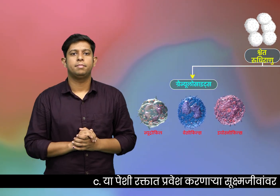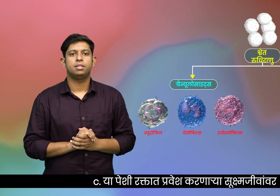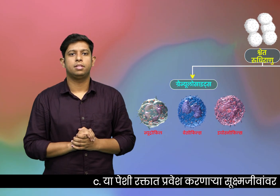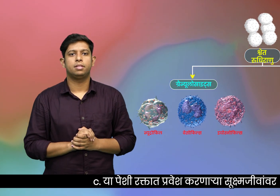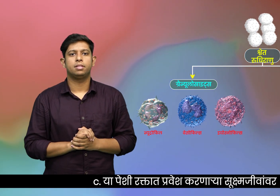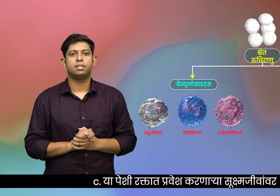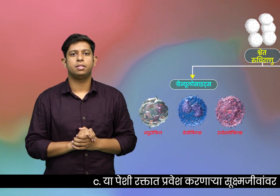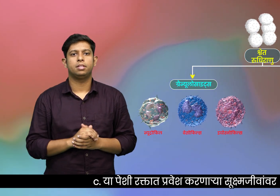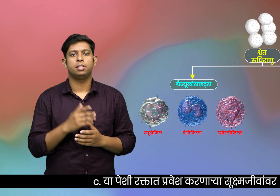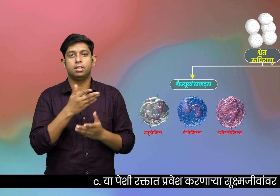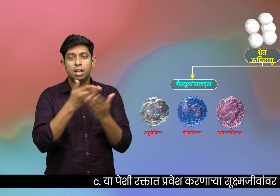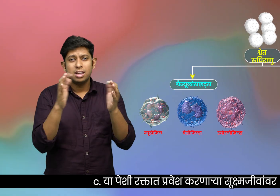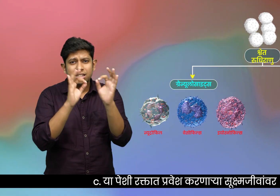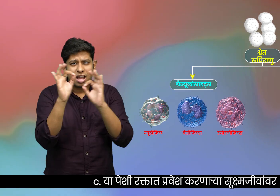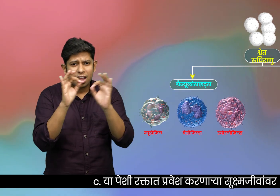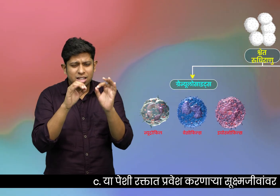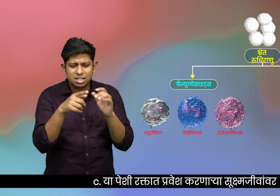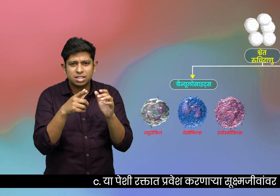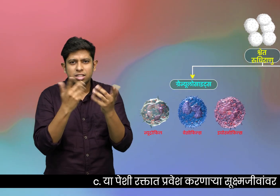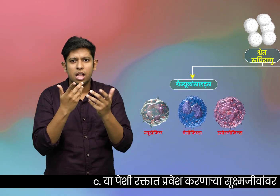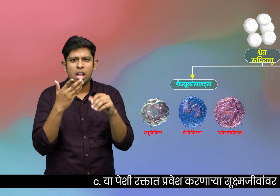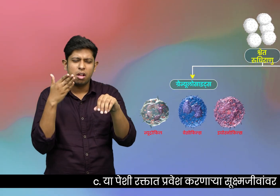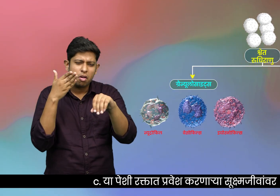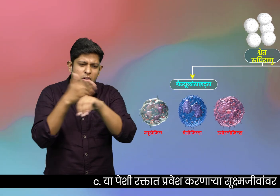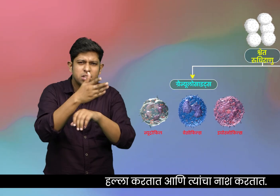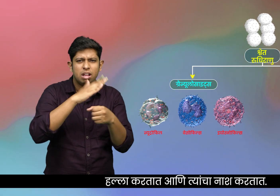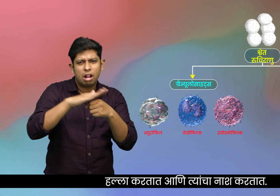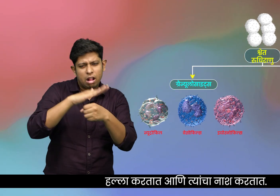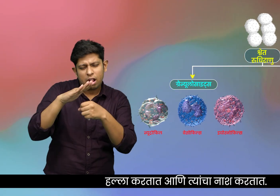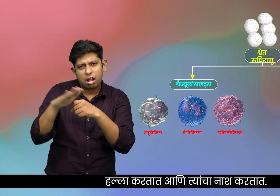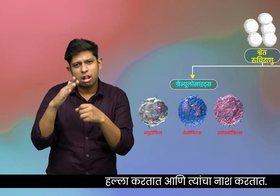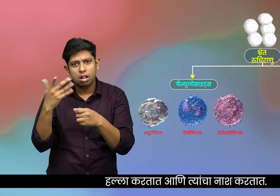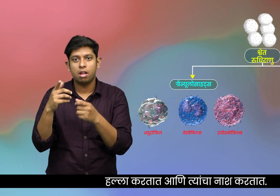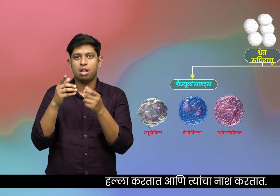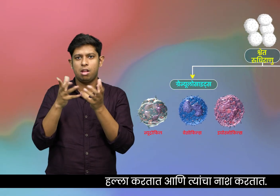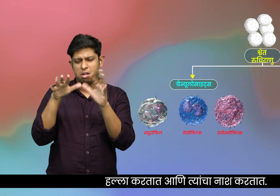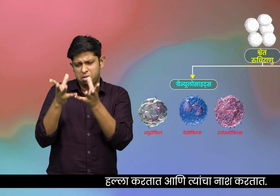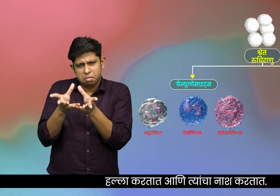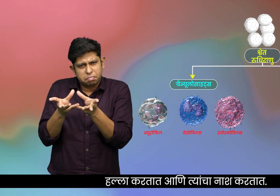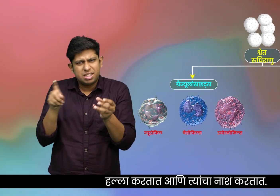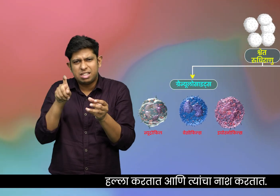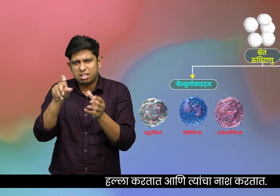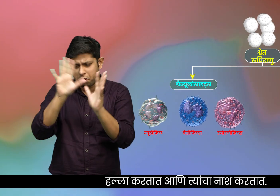या पेशी रक्तात प्रवेश करणाऱ्या सूक्ष्म जीवांवर हल्ला करते आणि त्यांचा नाश करते.